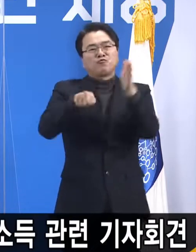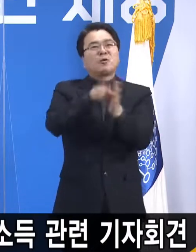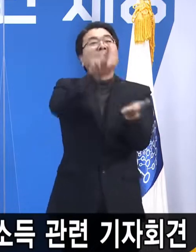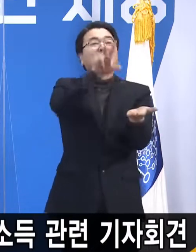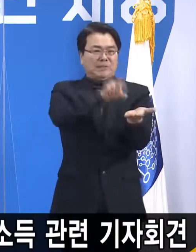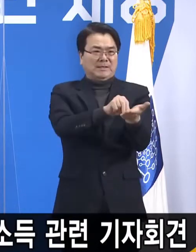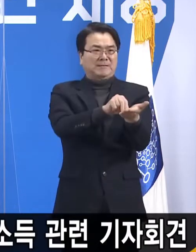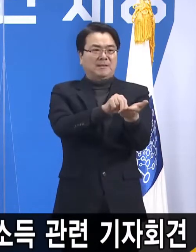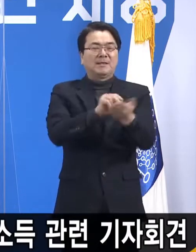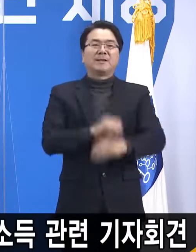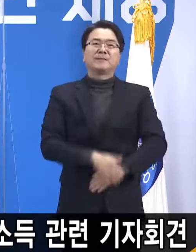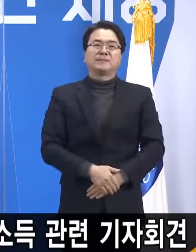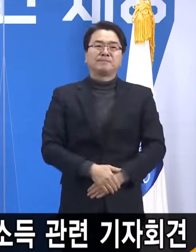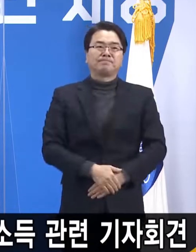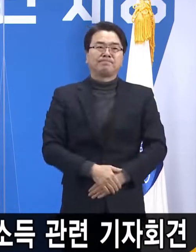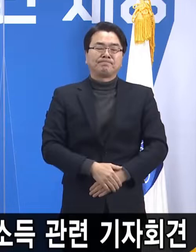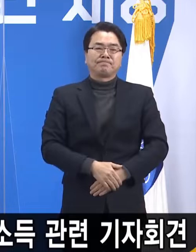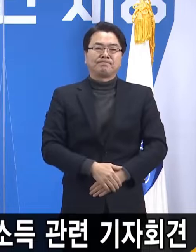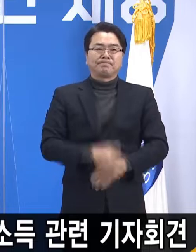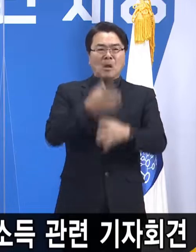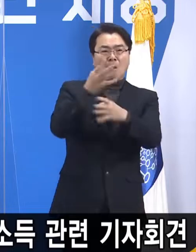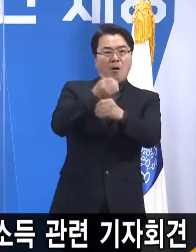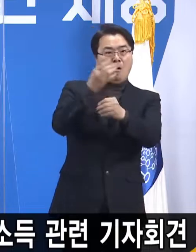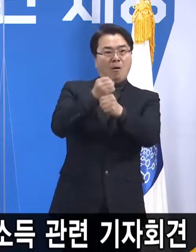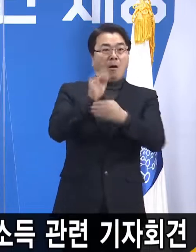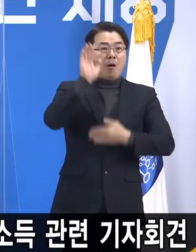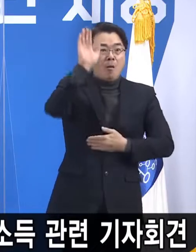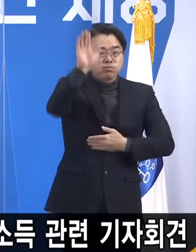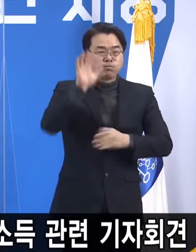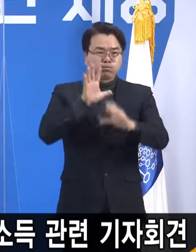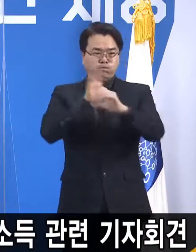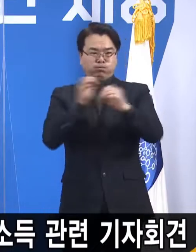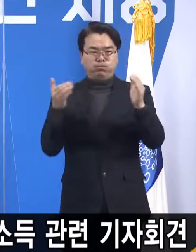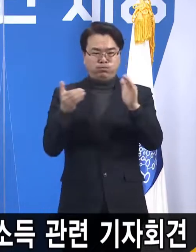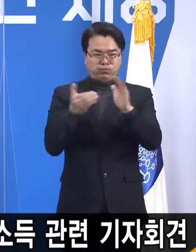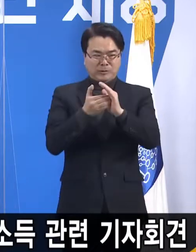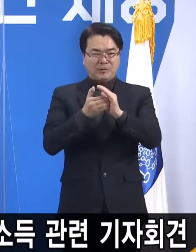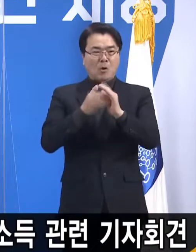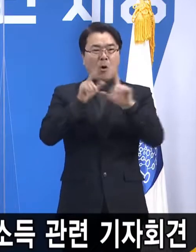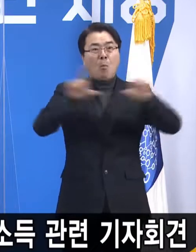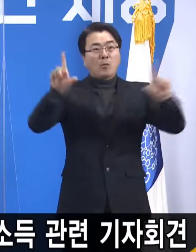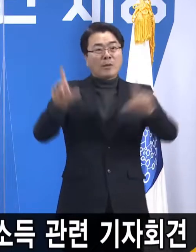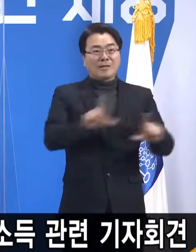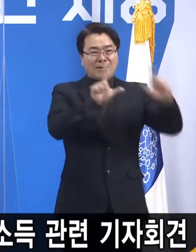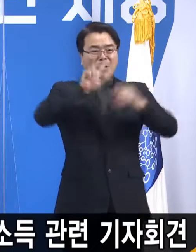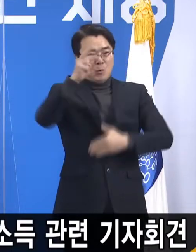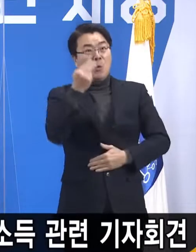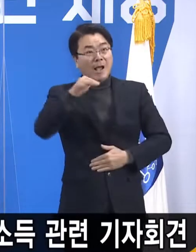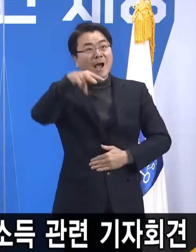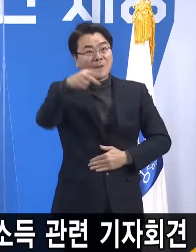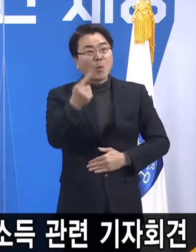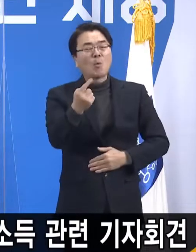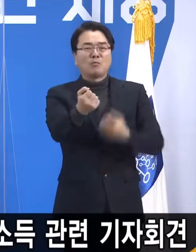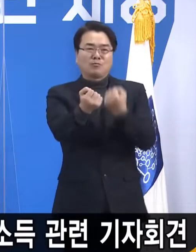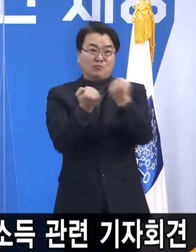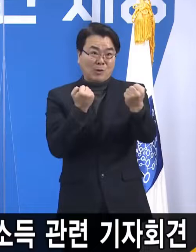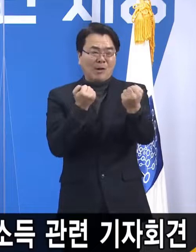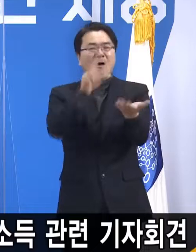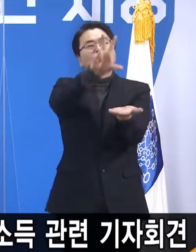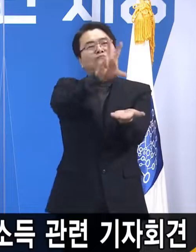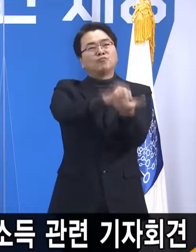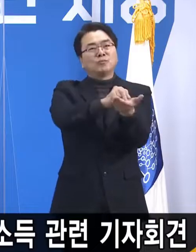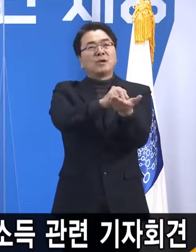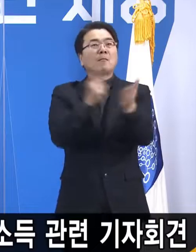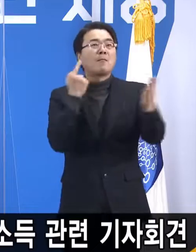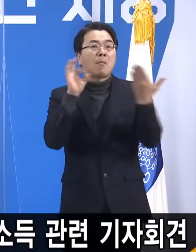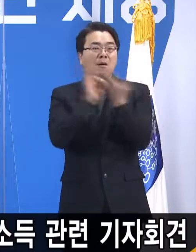때문이었습니다. 언젠가 코로나19가 끝나서 일상으로 돌아간다 해도 그 사이 우리 경제가 무너져